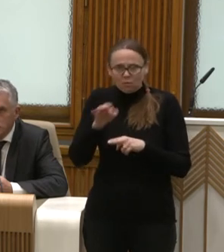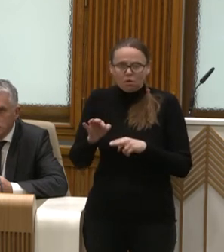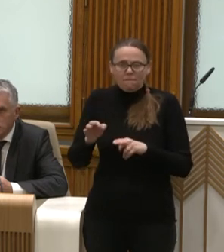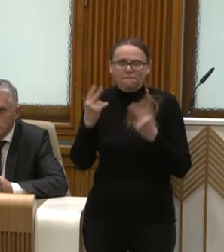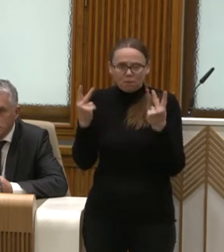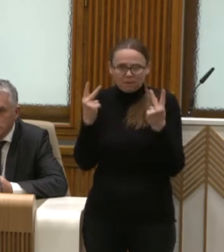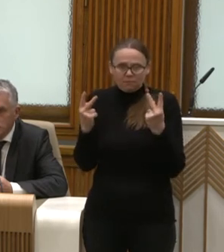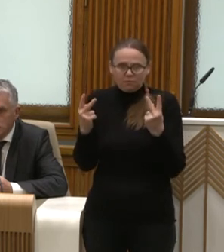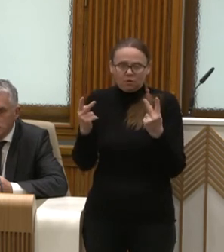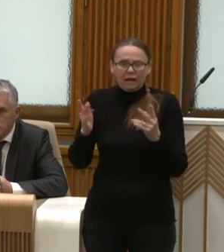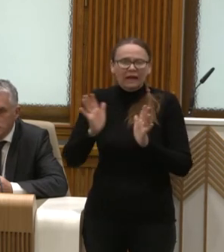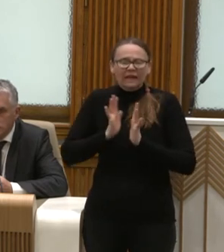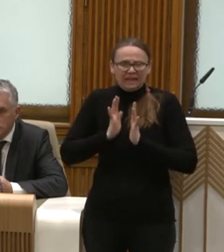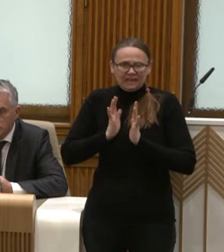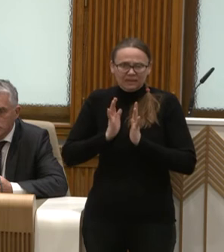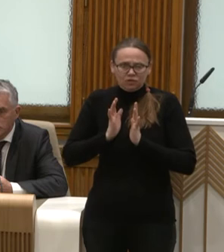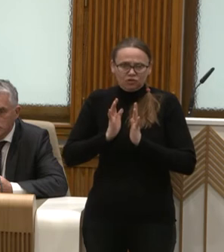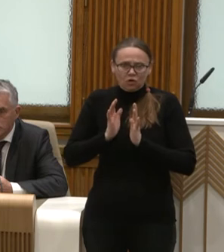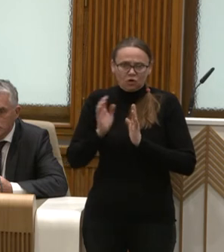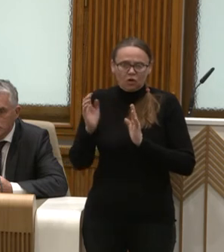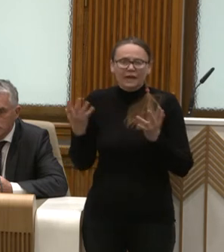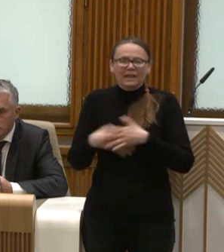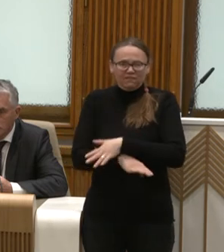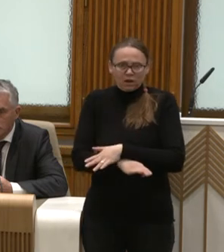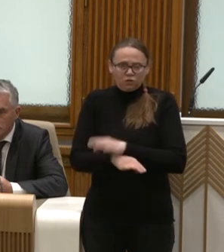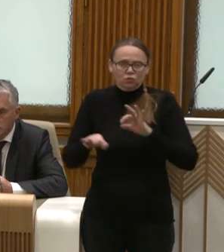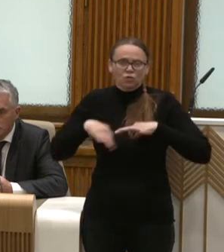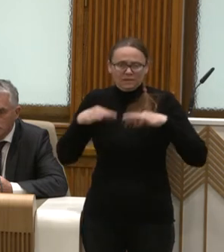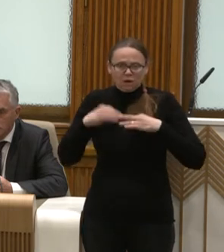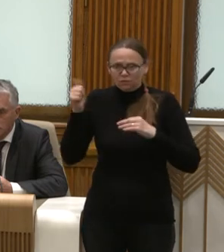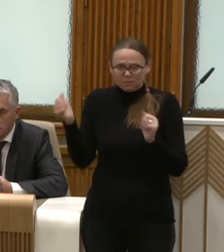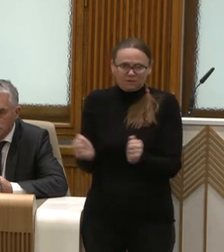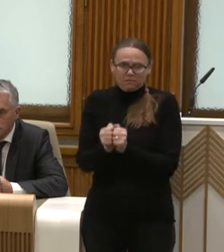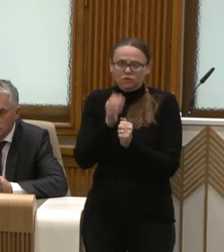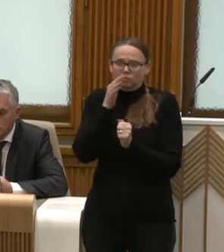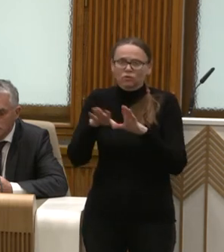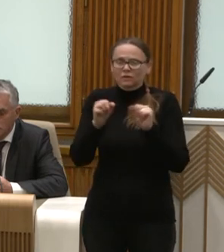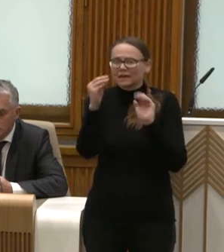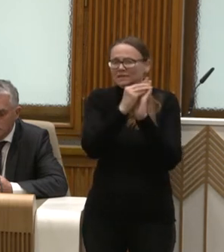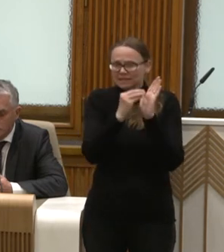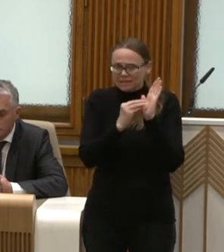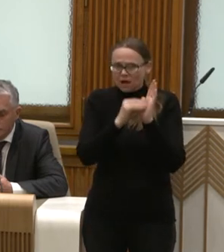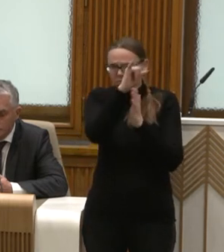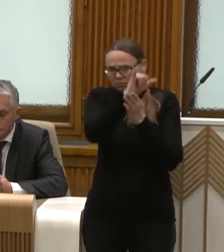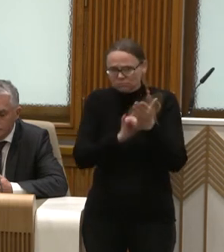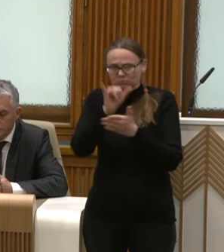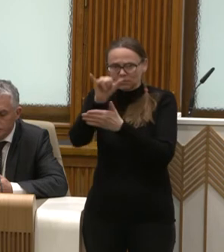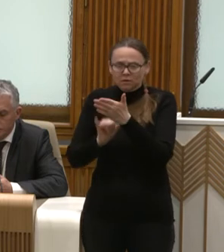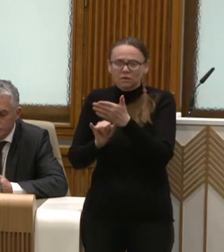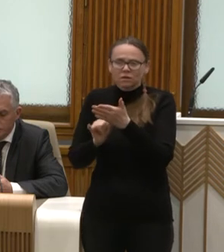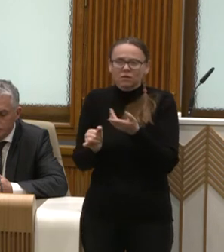kritično infrastrukturo, za zdravstvo na prvem mestu, bodo narejeni seznami, spiski,